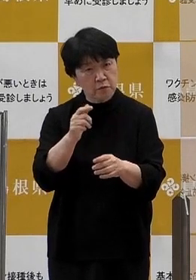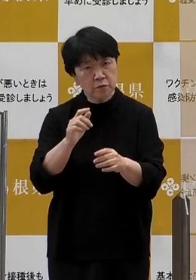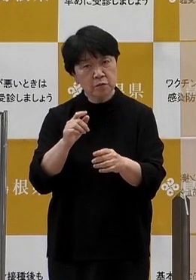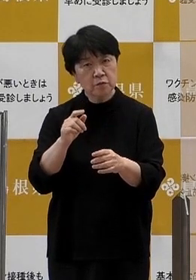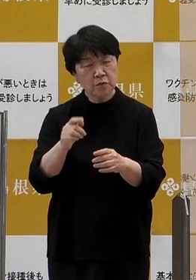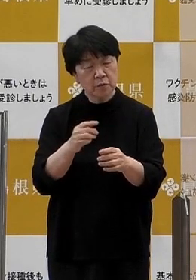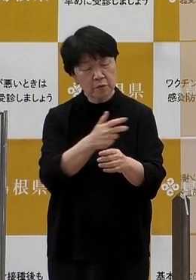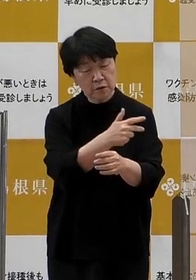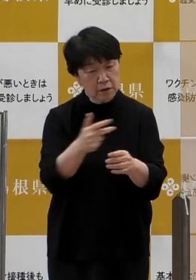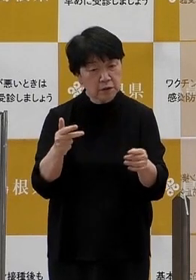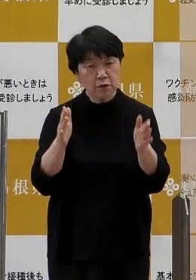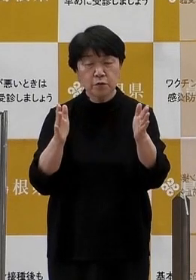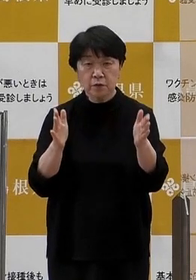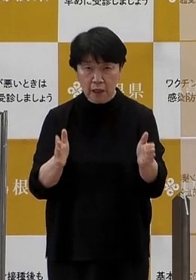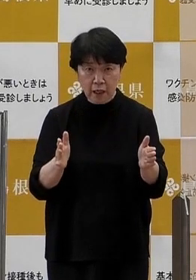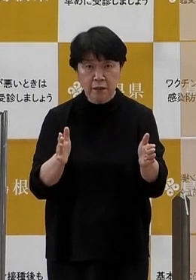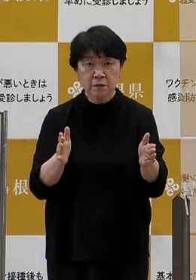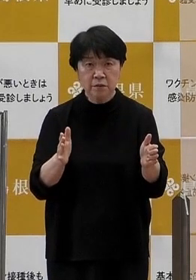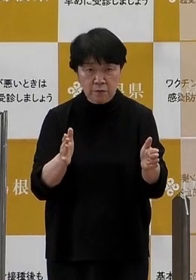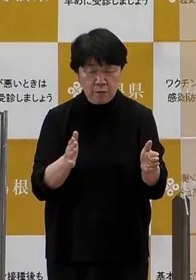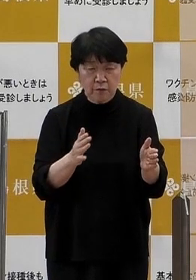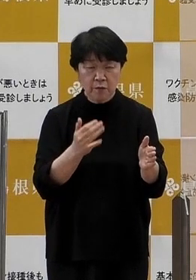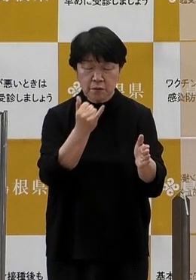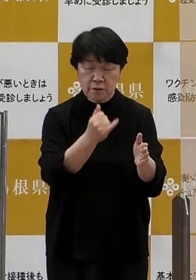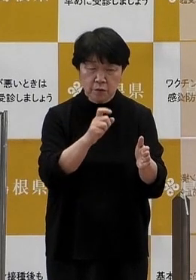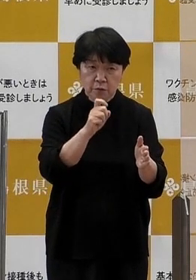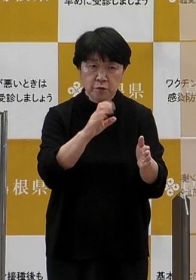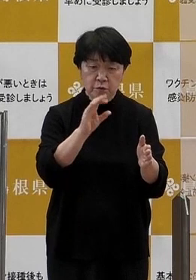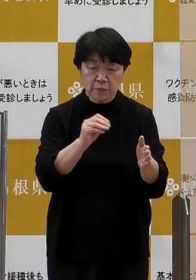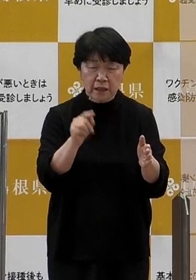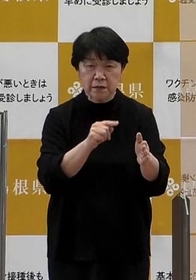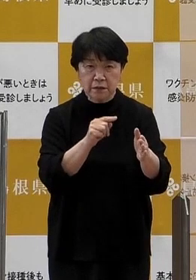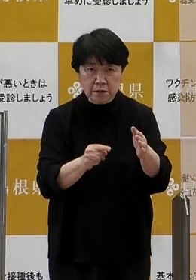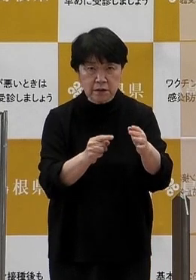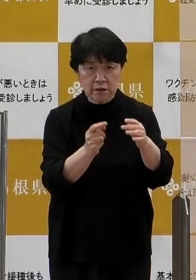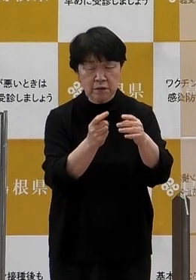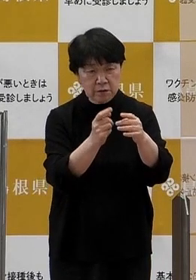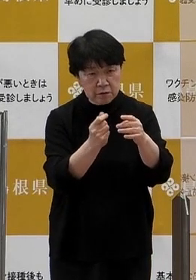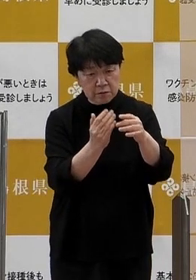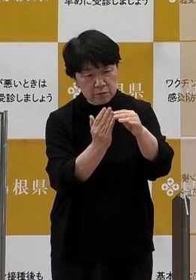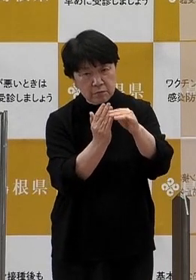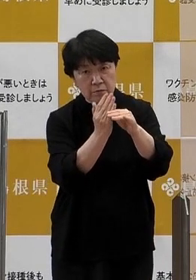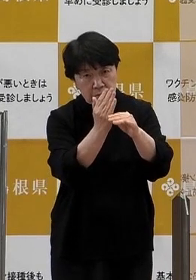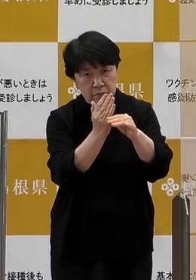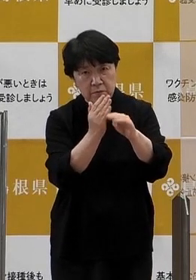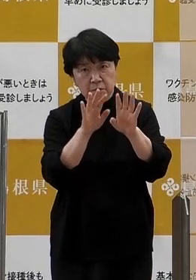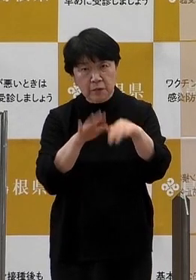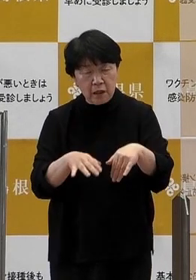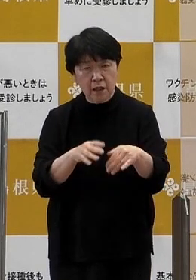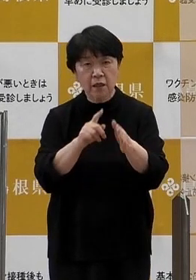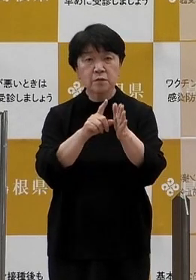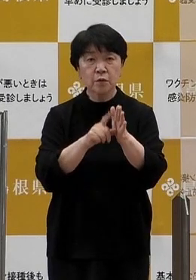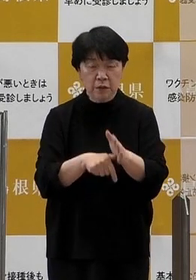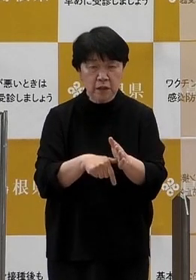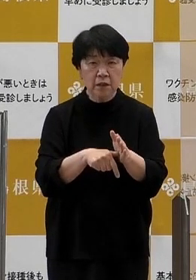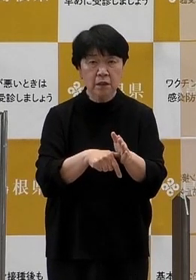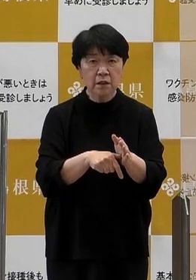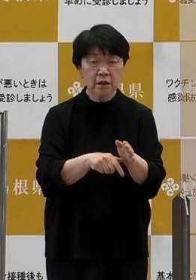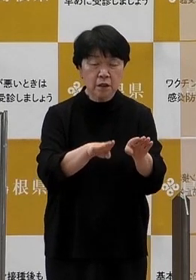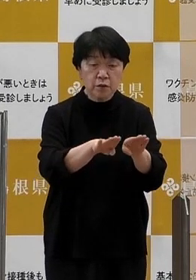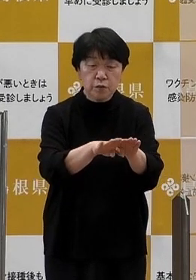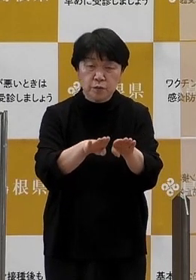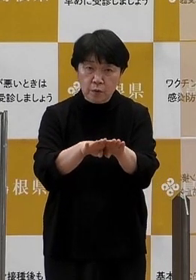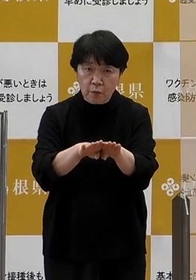1週間あたりのその人口10万人あたりの感染者数というピークを迎えましたけれども、休校を減ること